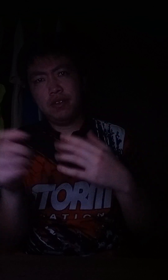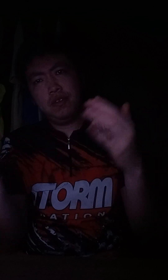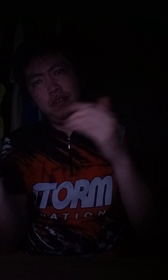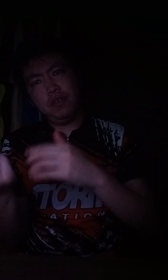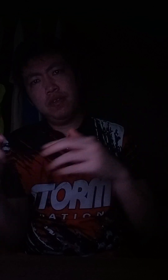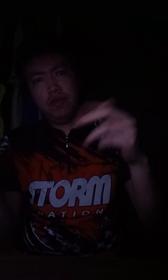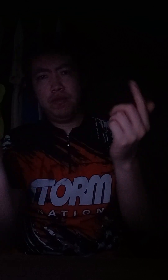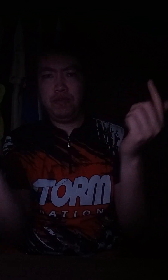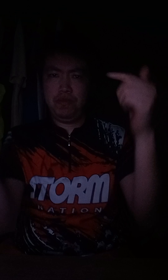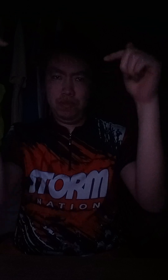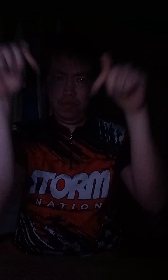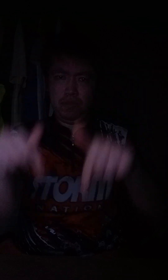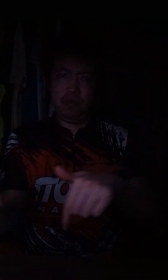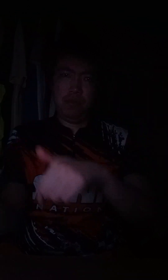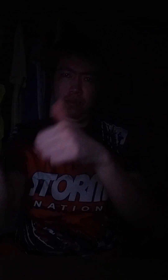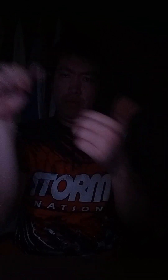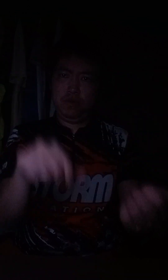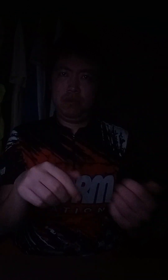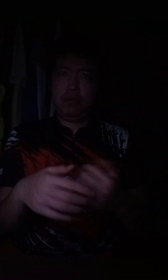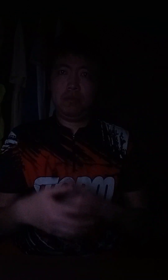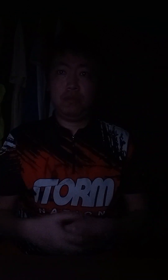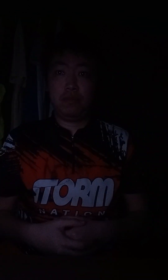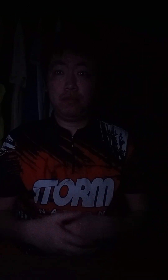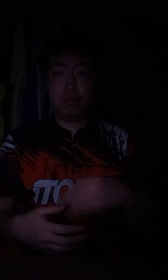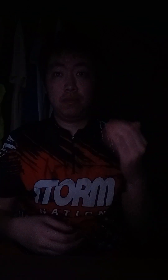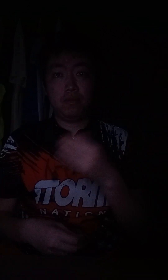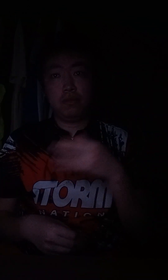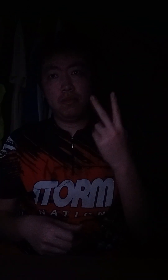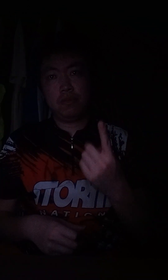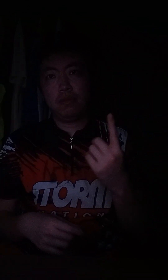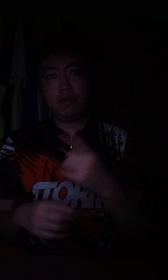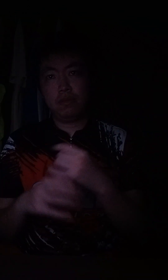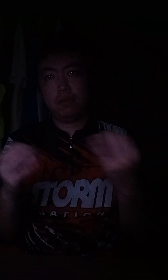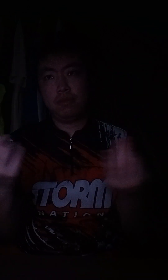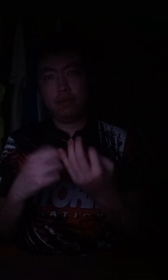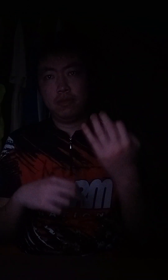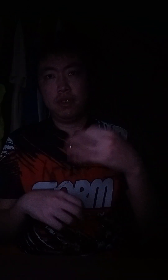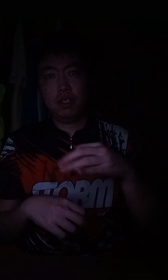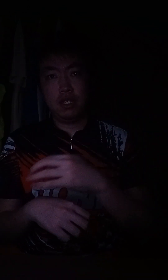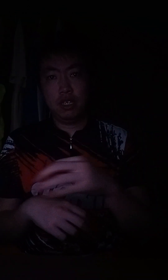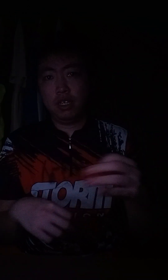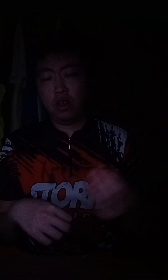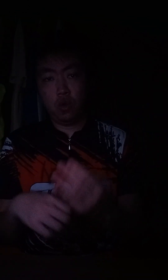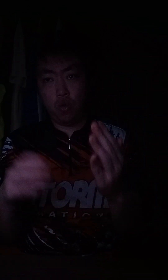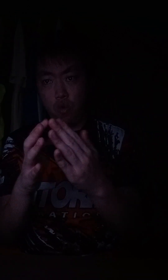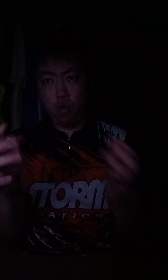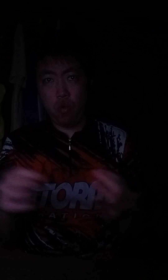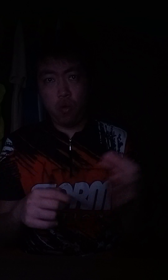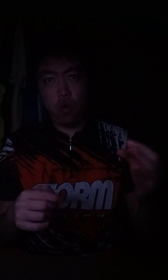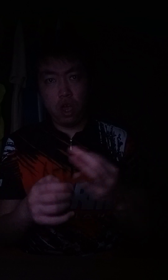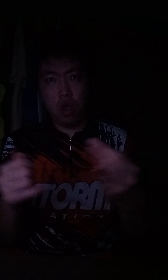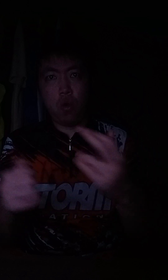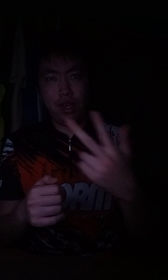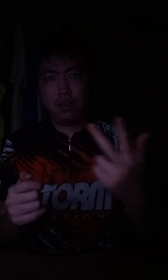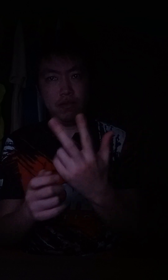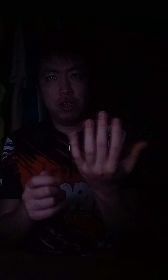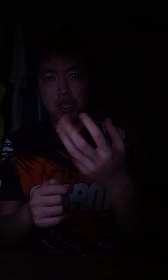넘어서 추락한 거예요. 이 사고가 난 지 1시간쯤 뒤에는 금산이 한 국도변에서 3.5톤 화물차가